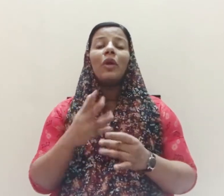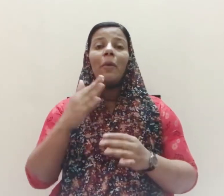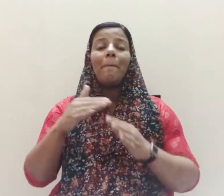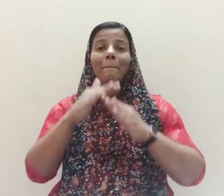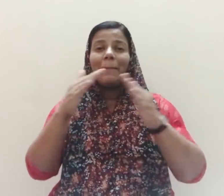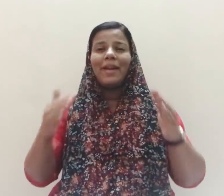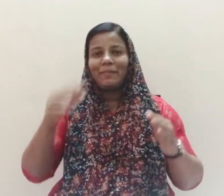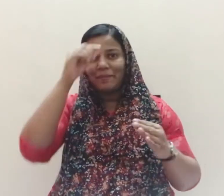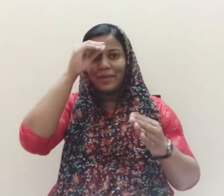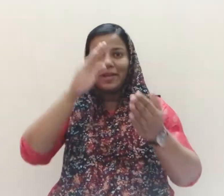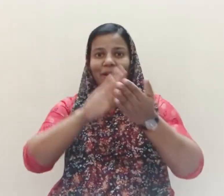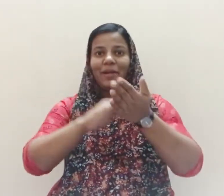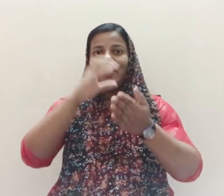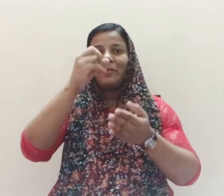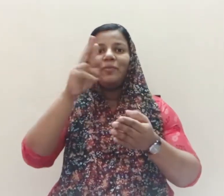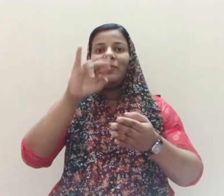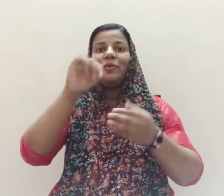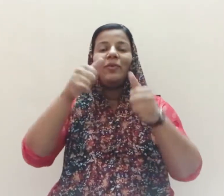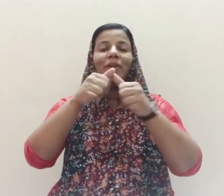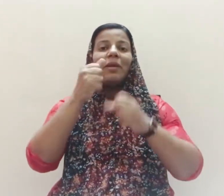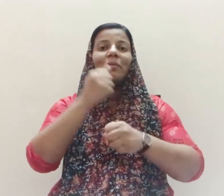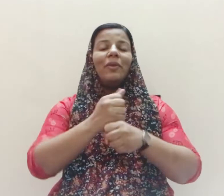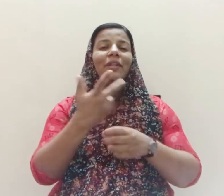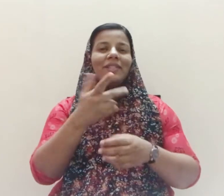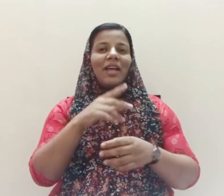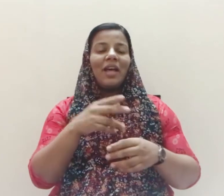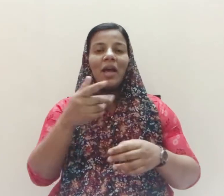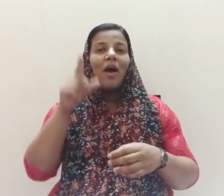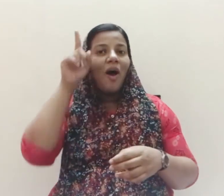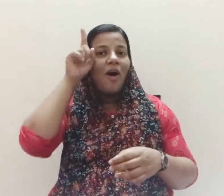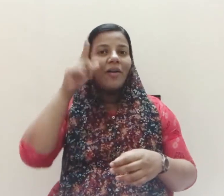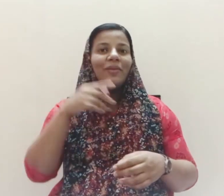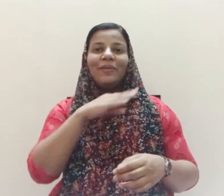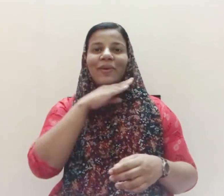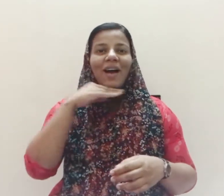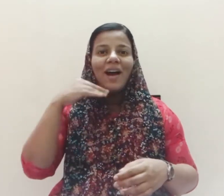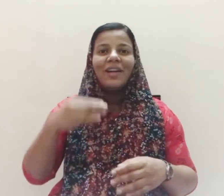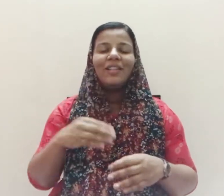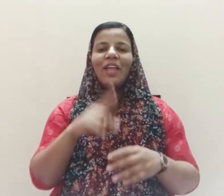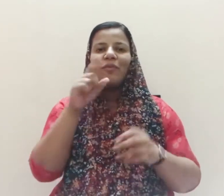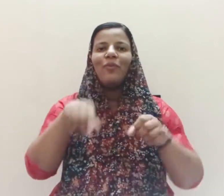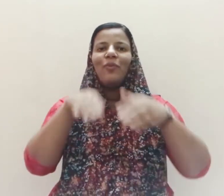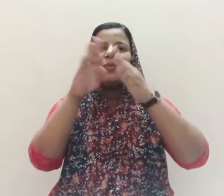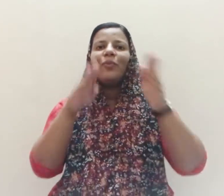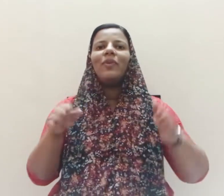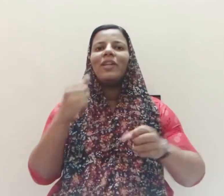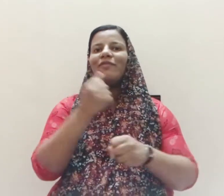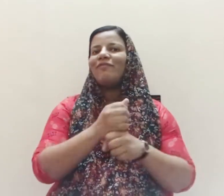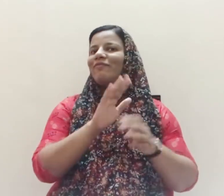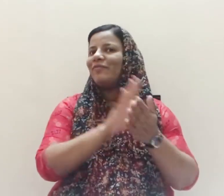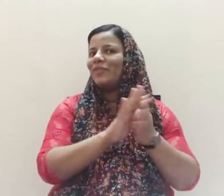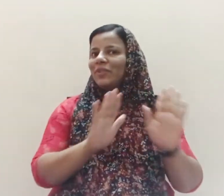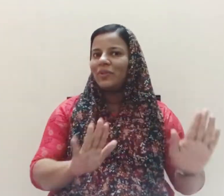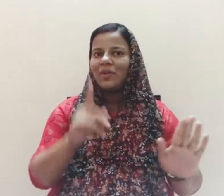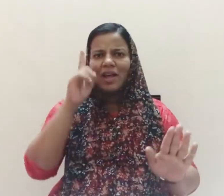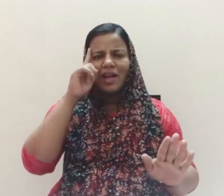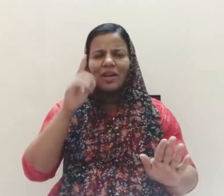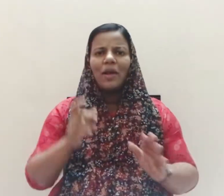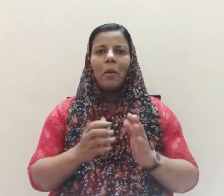കയറി ചെല്ലുന്നതിന് മുമ്പേ അബ്രഹാമിന് വേണ്ടി ആ ആടിനെ കർത്താവ് അവിടെ റെഡിയാക്കി വെച്ചു. ഹല്ലേലൂയ സ്തോത്രം. അബ്രഹാം യാഗപീഠത്തിൽ മകനെ കിടത്തി